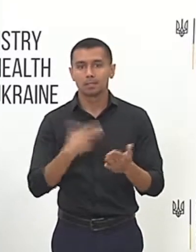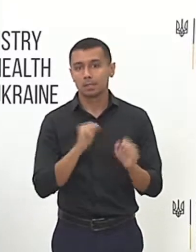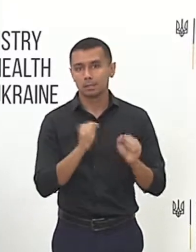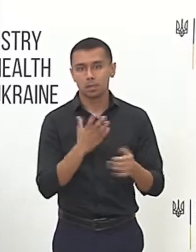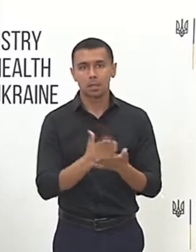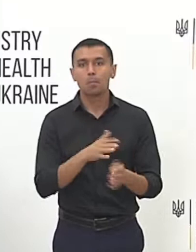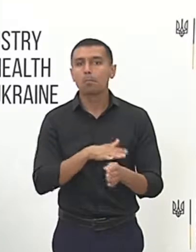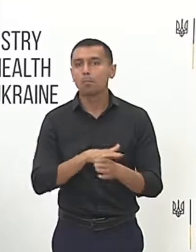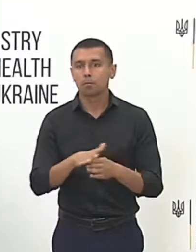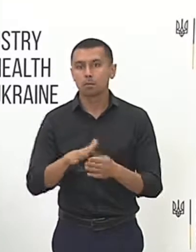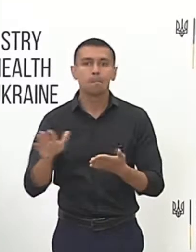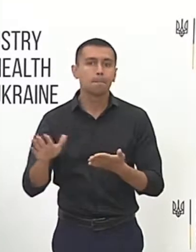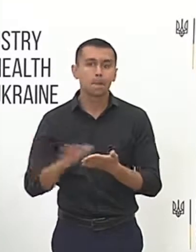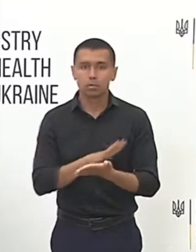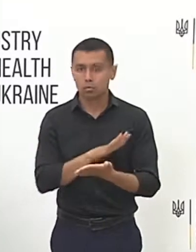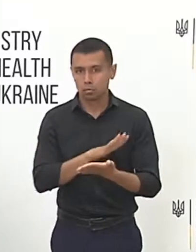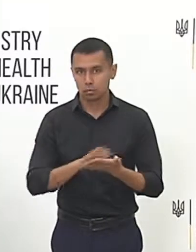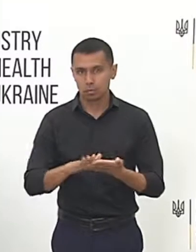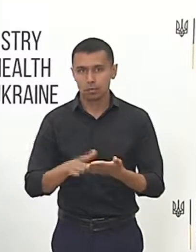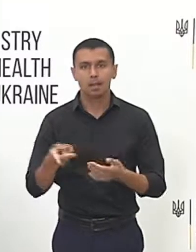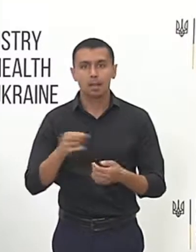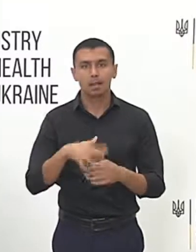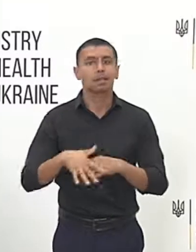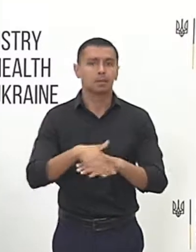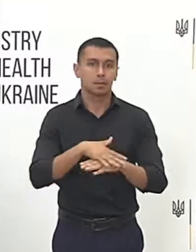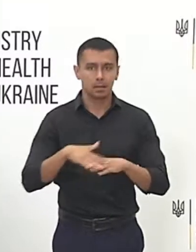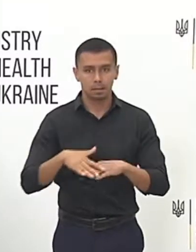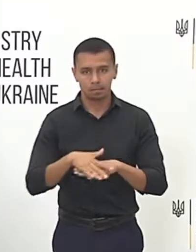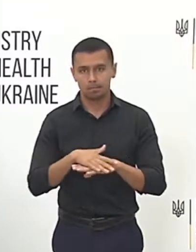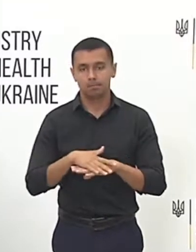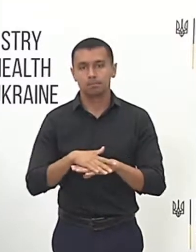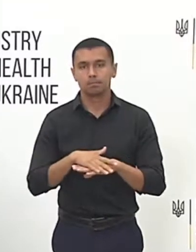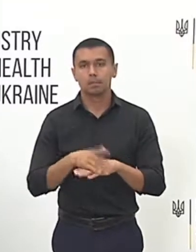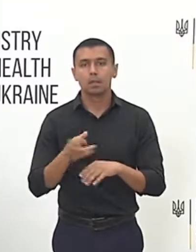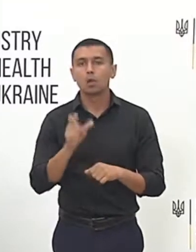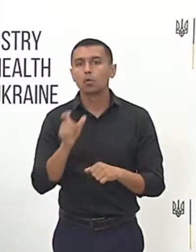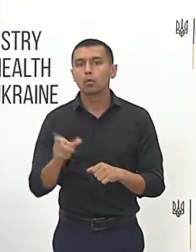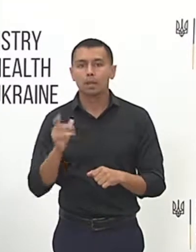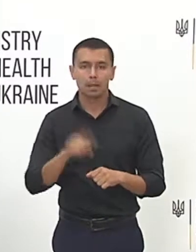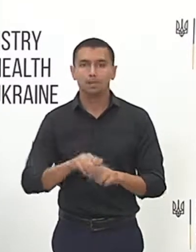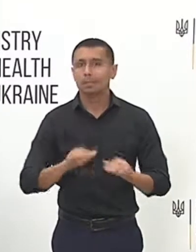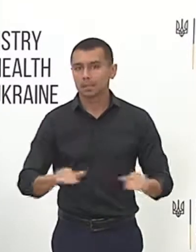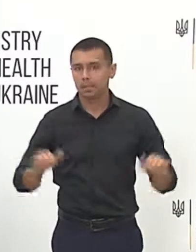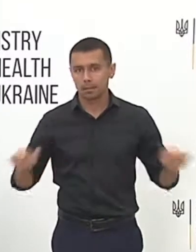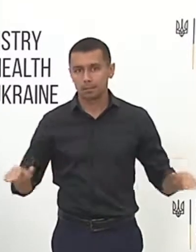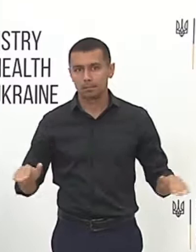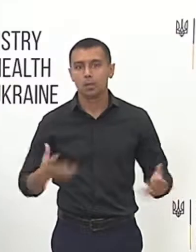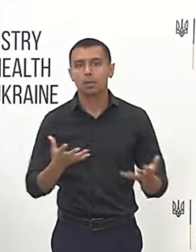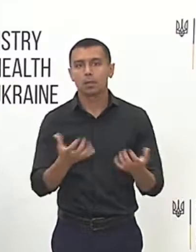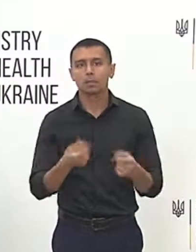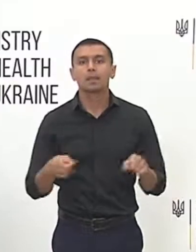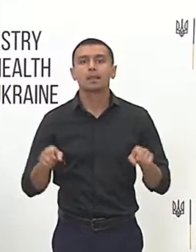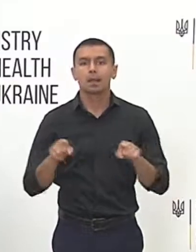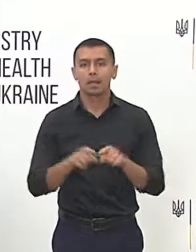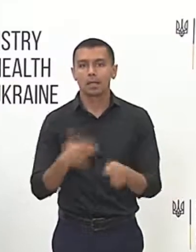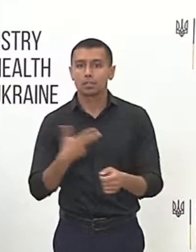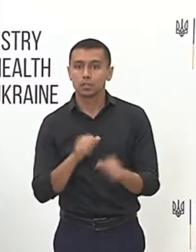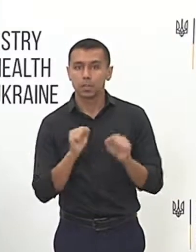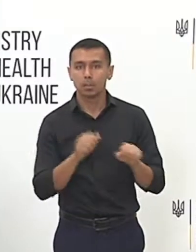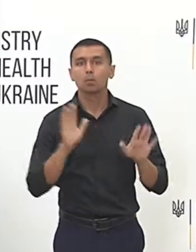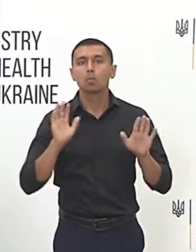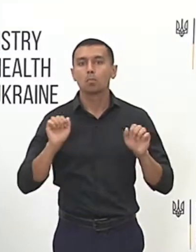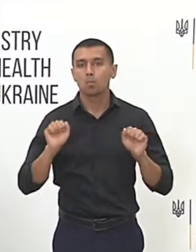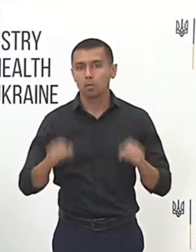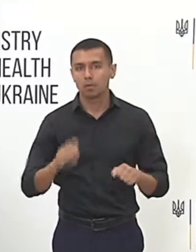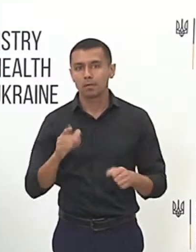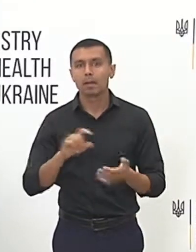щеплень, є повністю безоплатними для населення, для людей, для дітей. Отримати таке щеплення можна